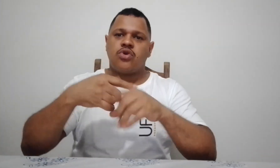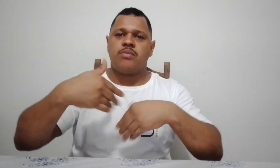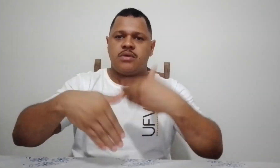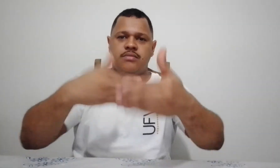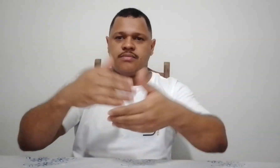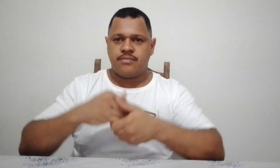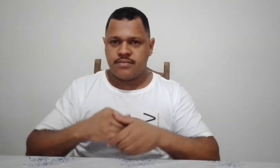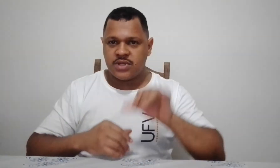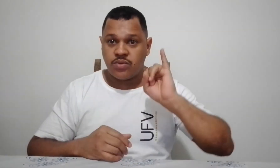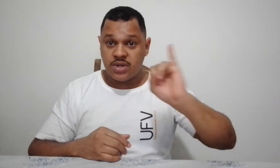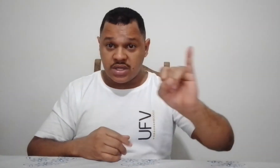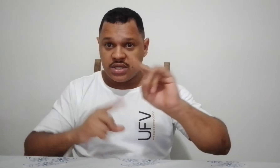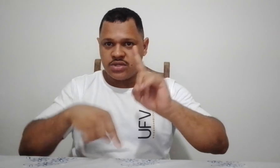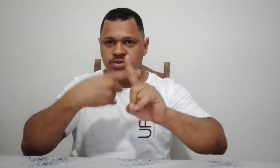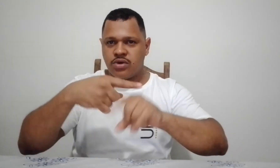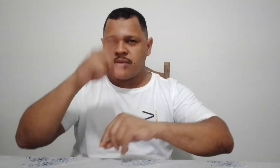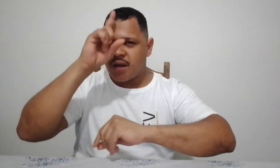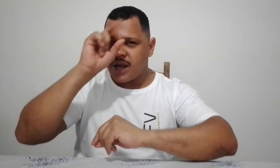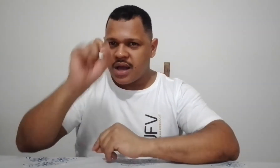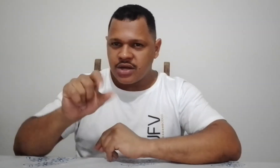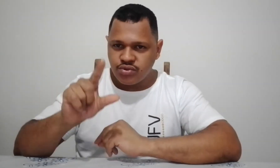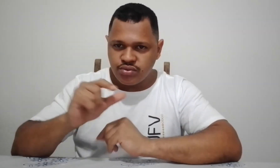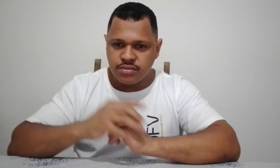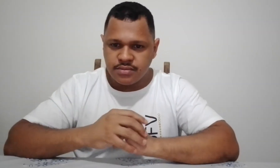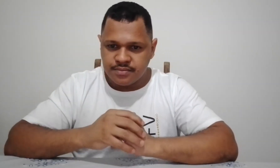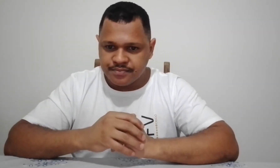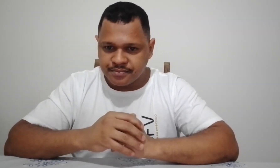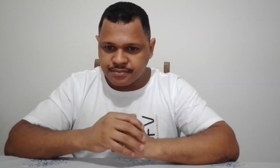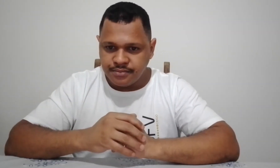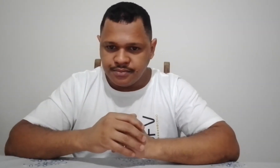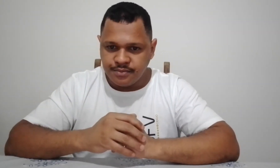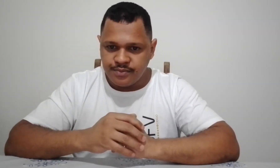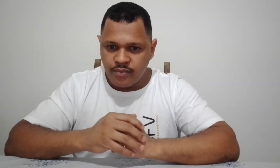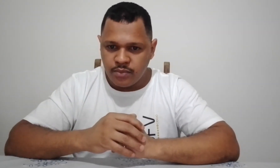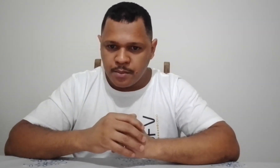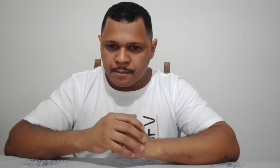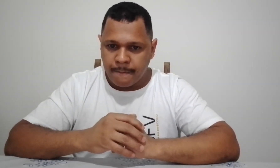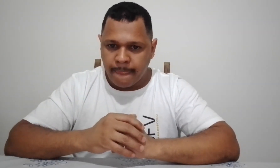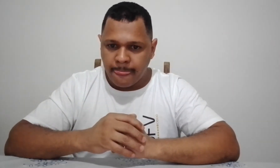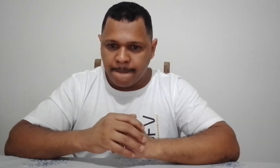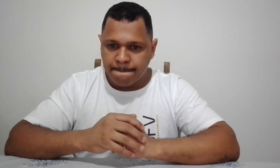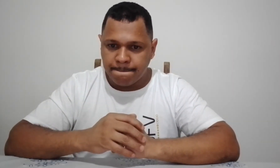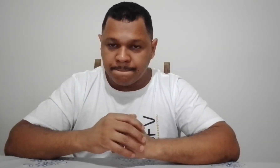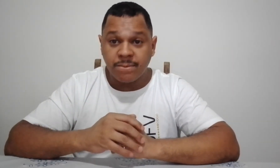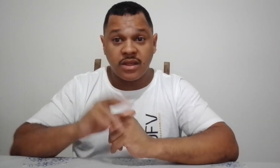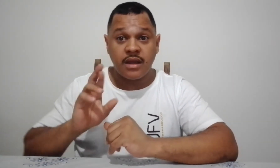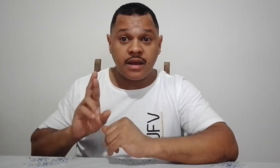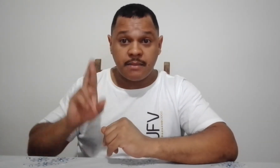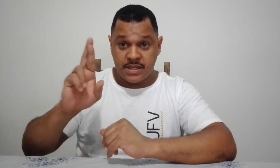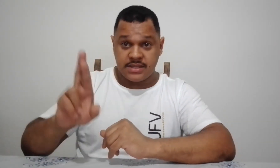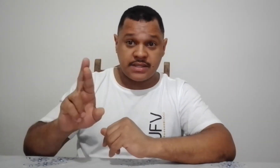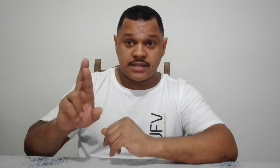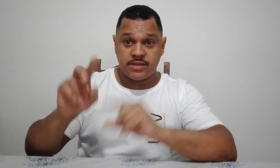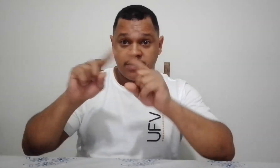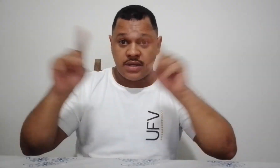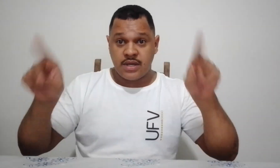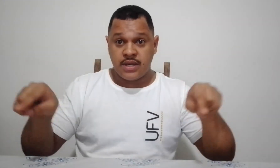vou colocar ela em azul aqui, ó, ela está com sua representação retangular. Essa já